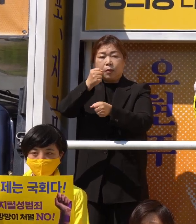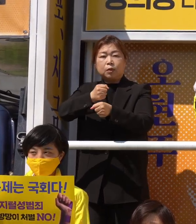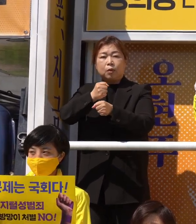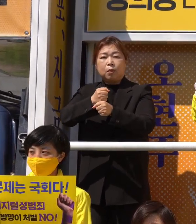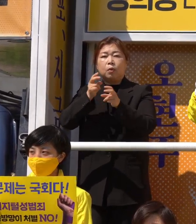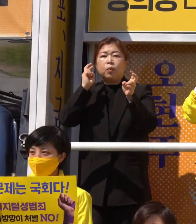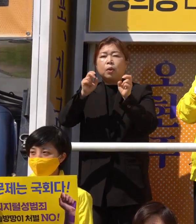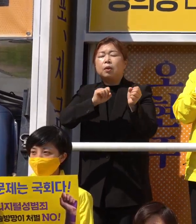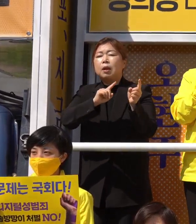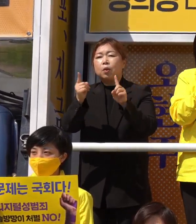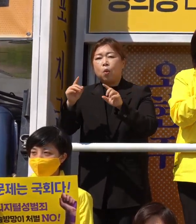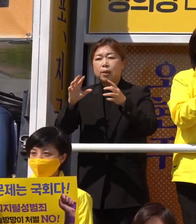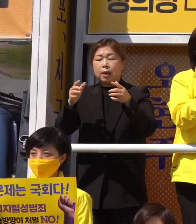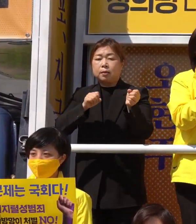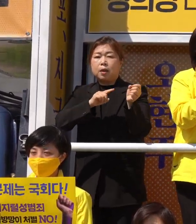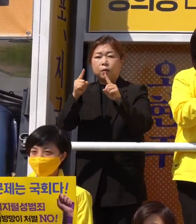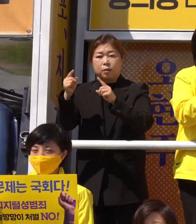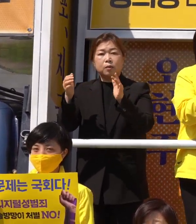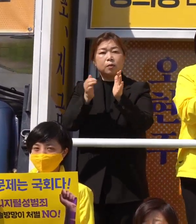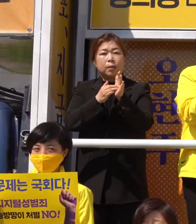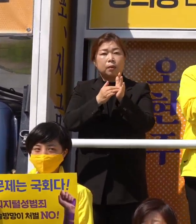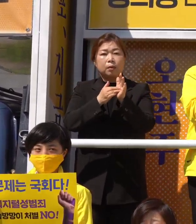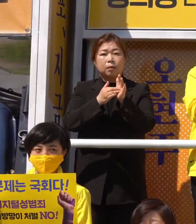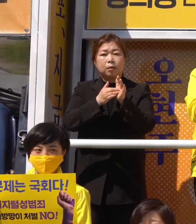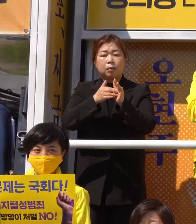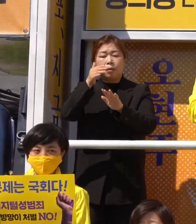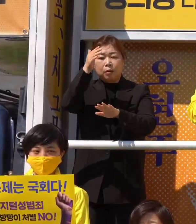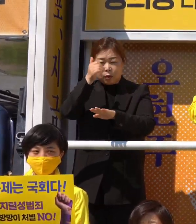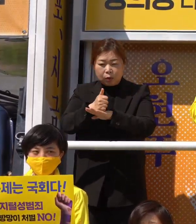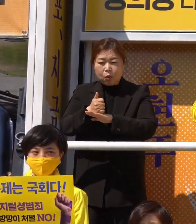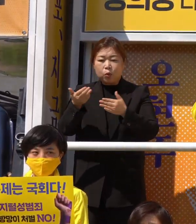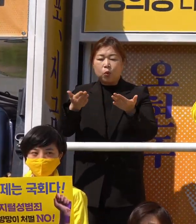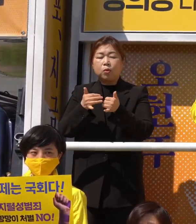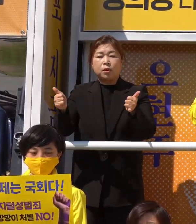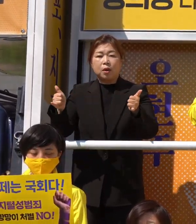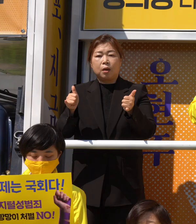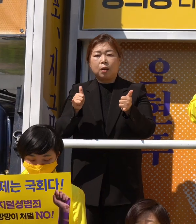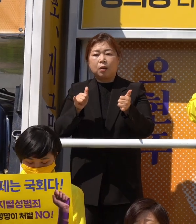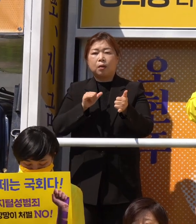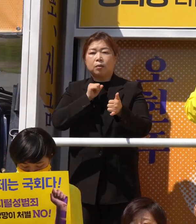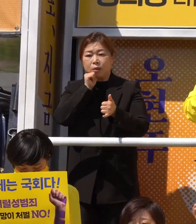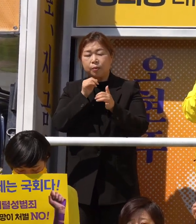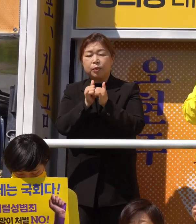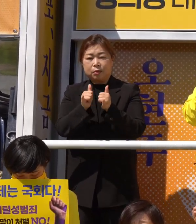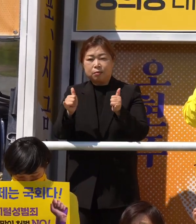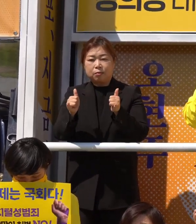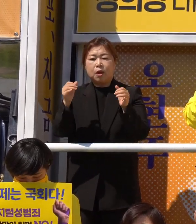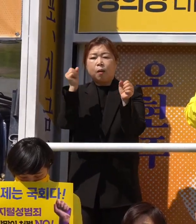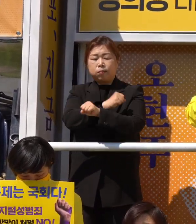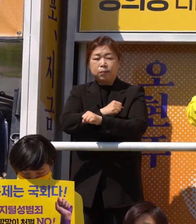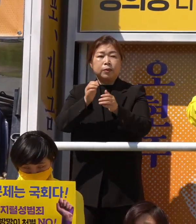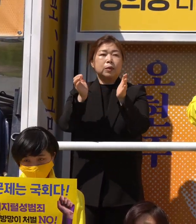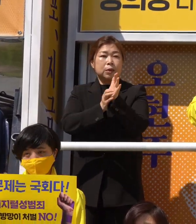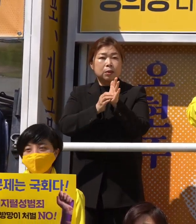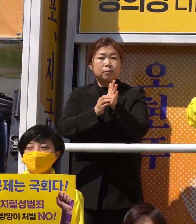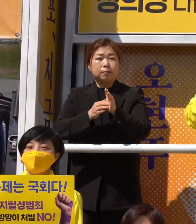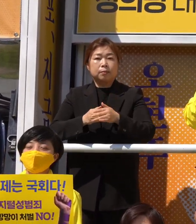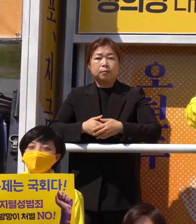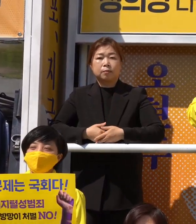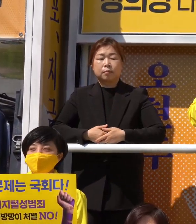기업도 살리고 나라도 살렸습니다만은 노동자와 서민은 더 무너졌습니다.